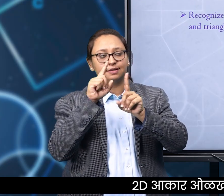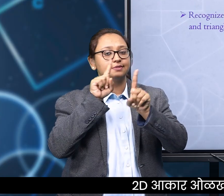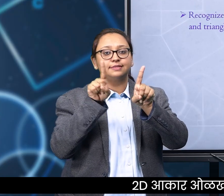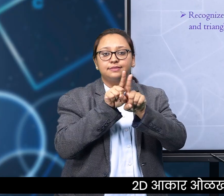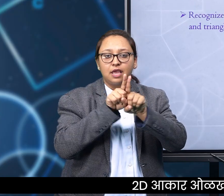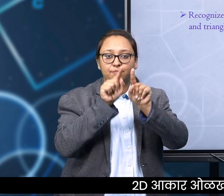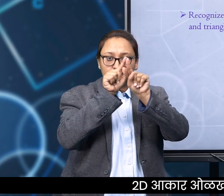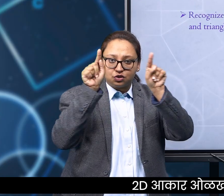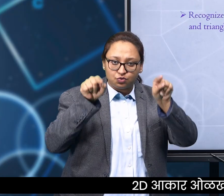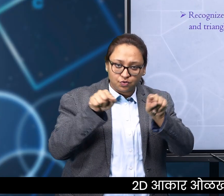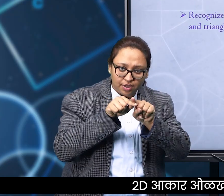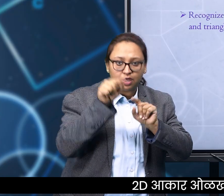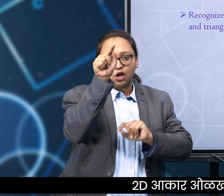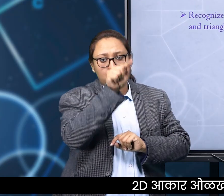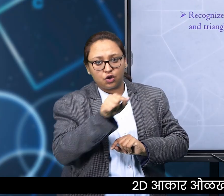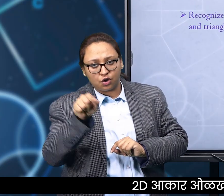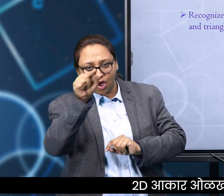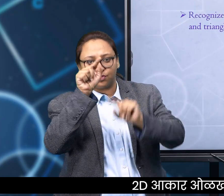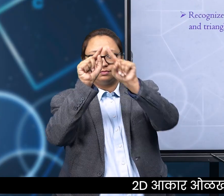ओळखा आणि त्यांना नावे द्या.